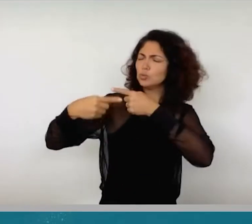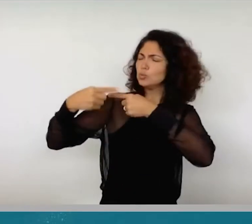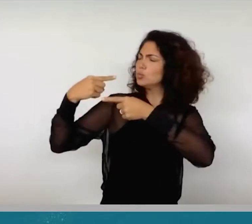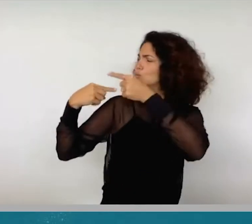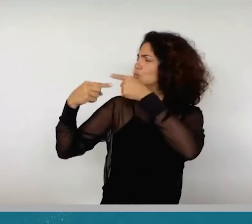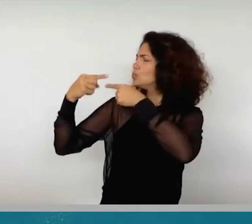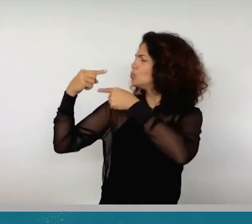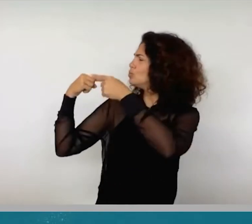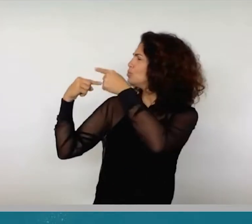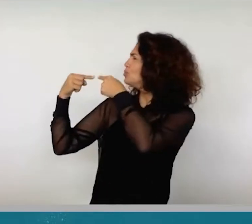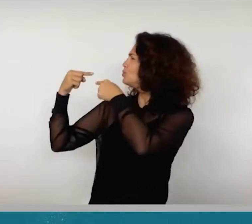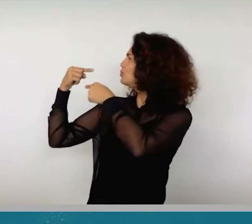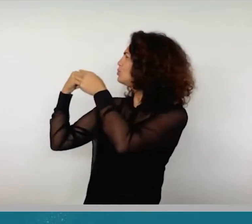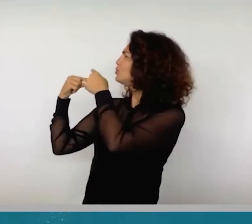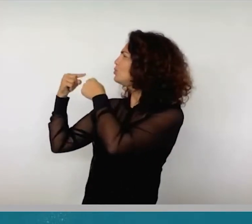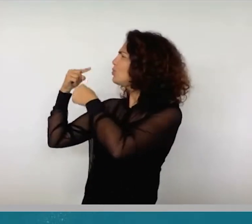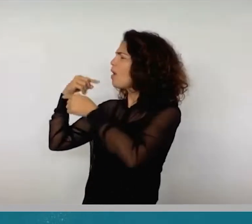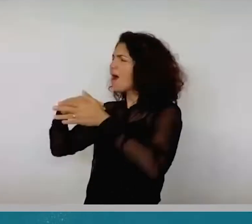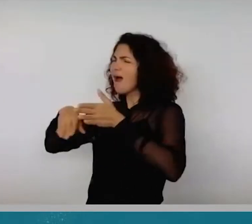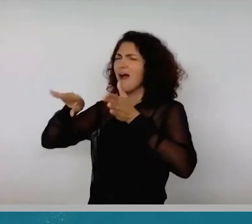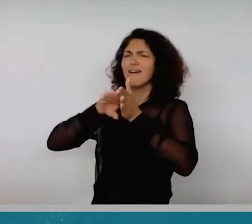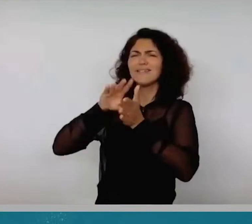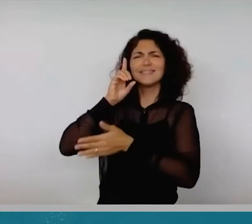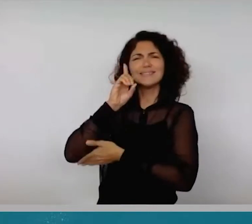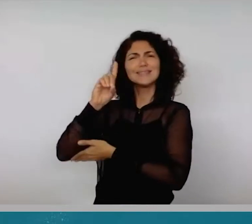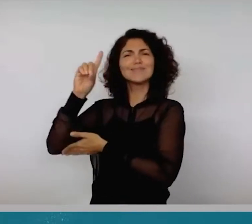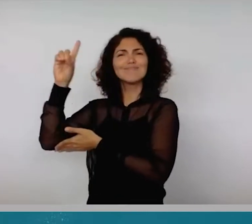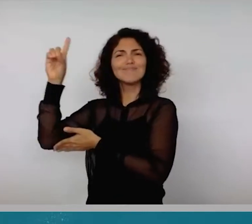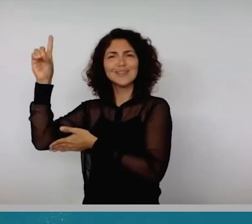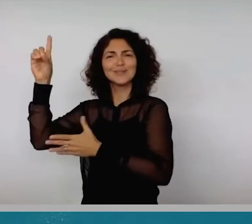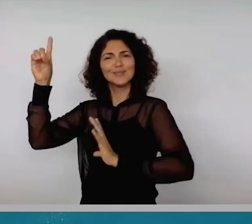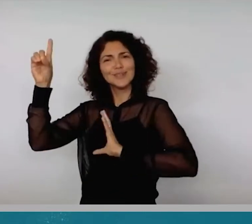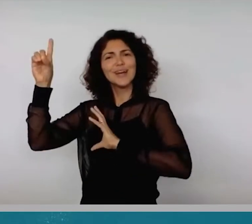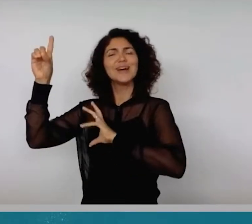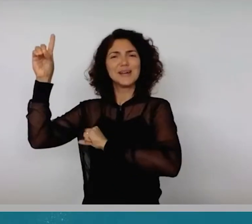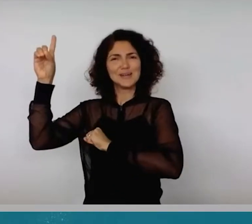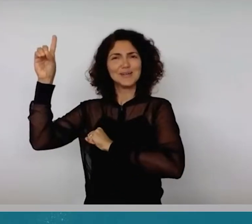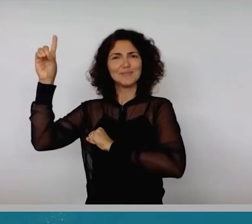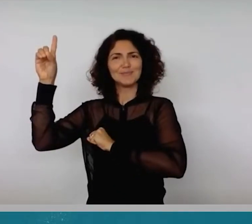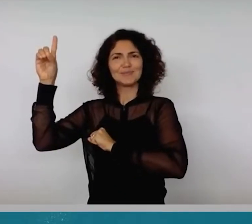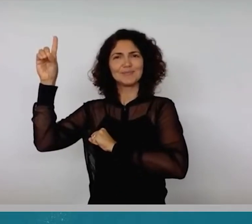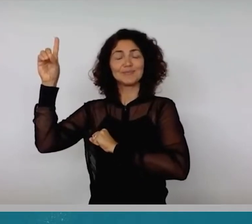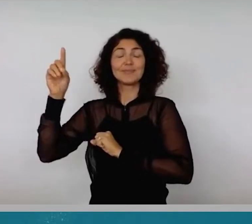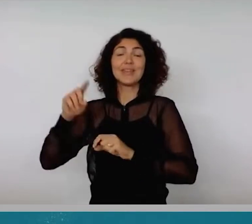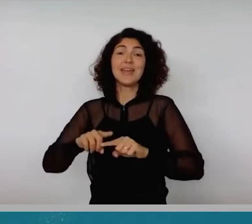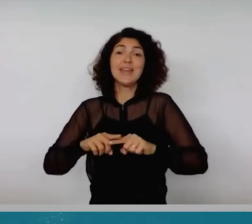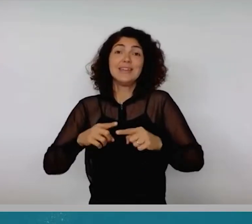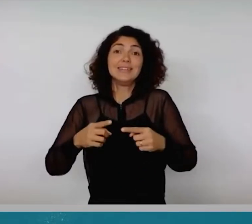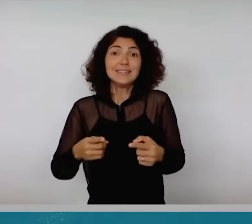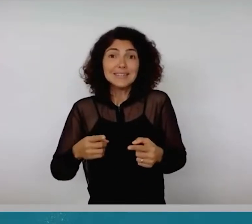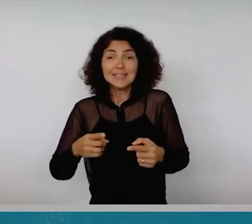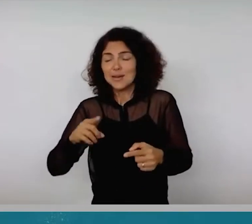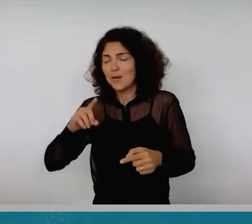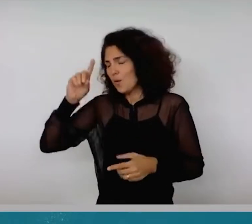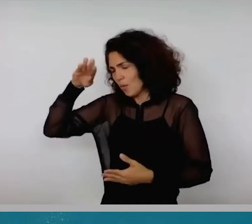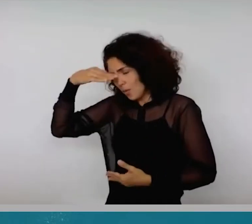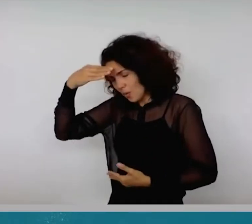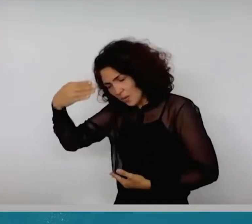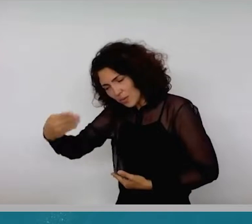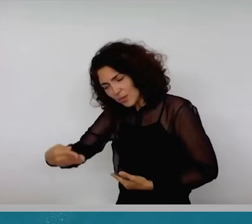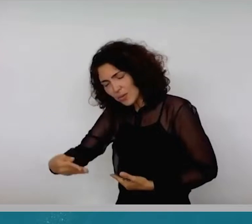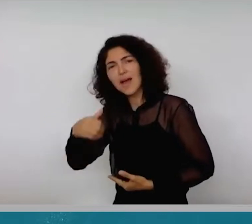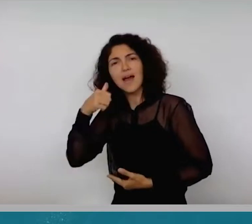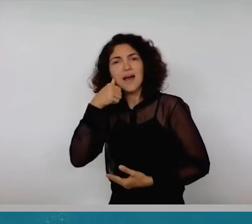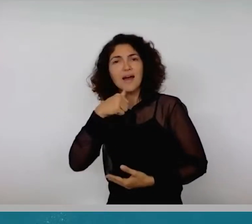pela sua procedência, você vai chegar até Deus. Então, honrar a seu pai e a sua mãe é honrar